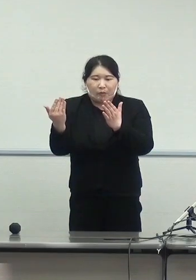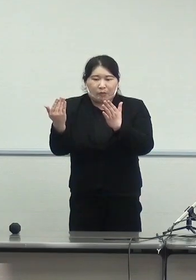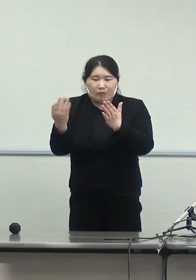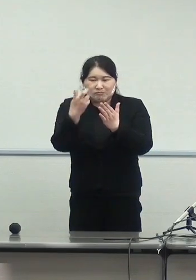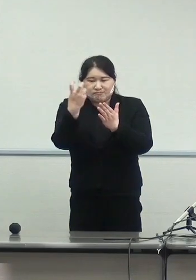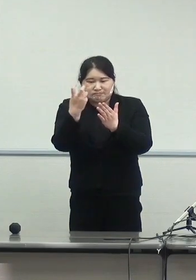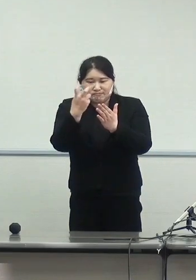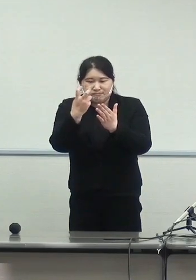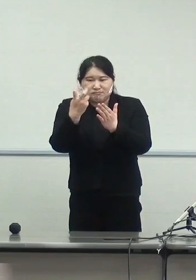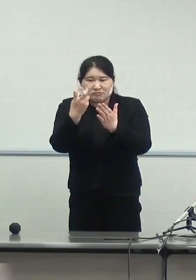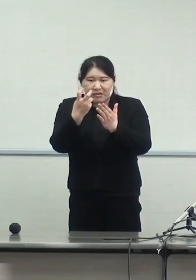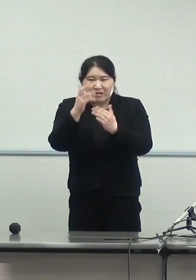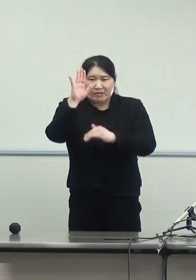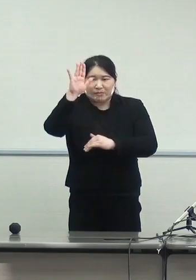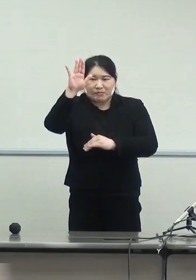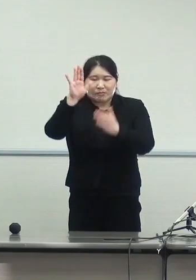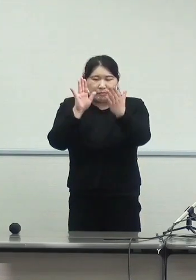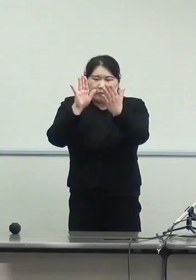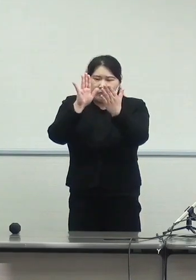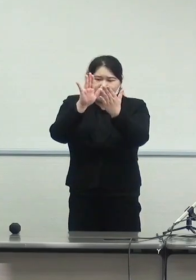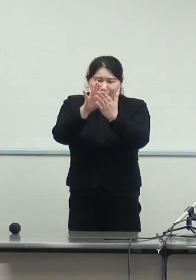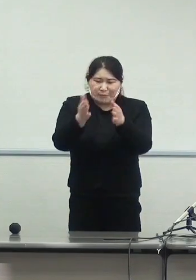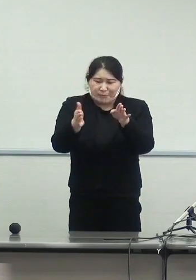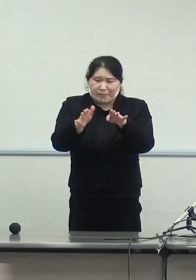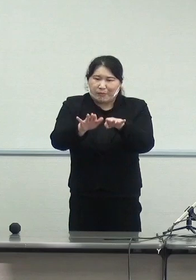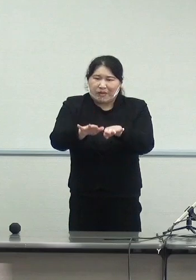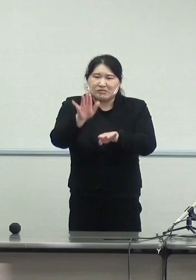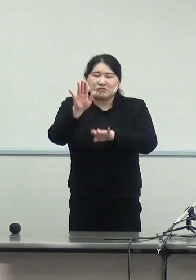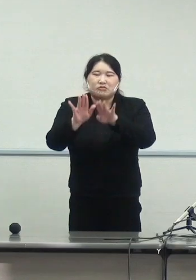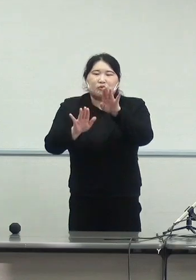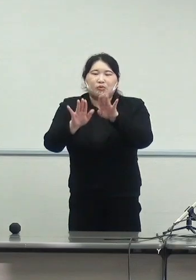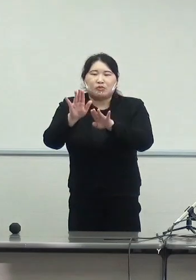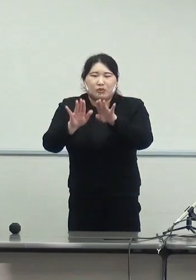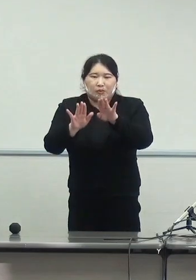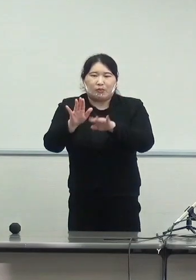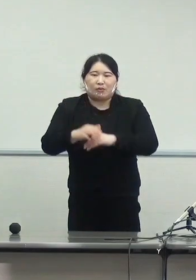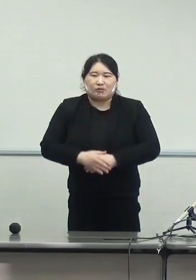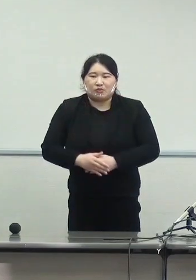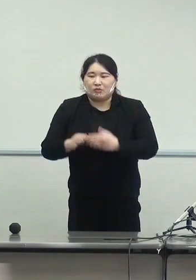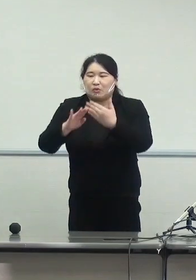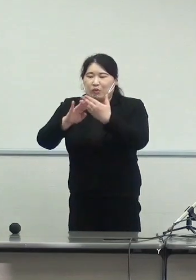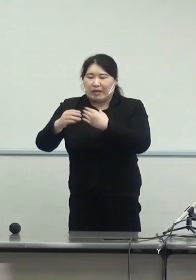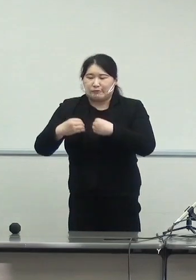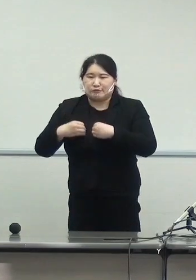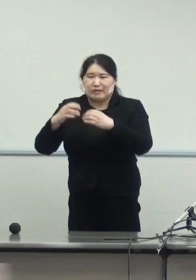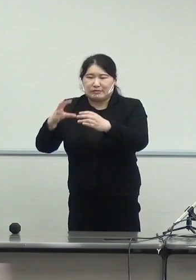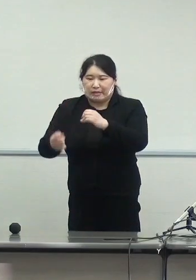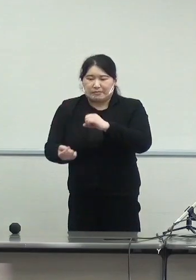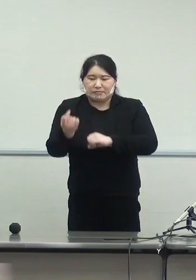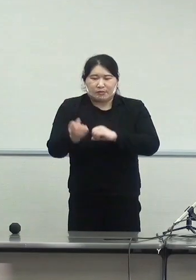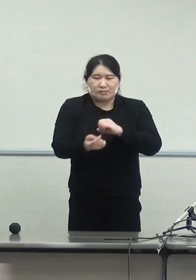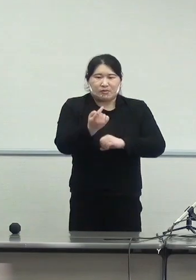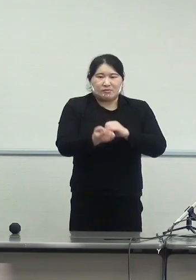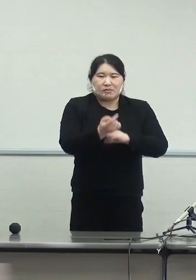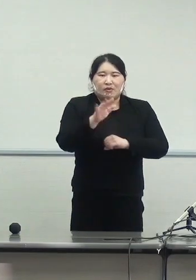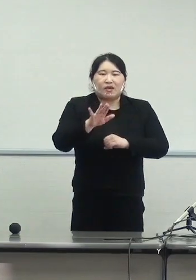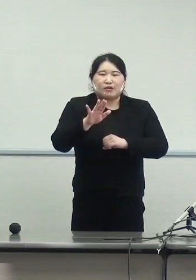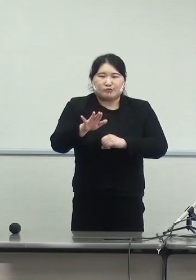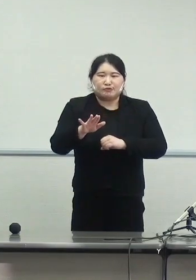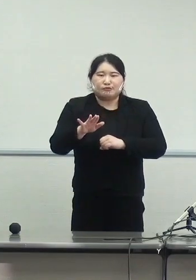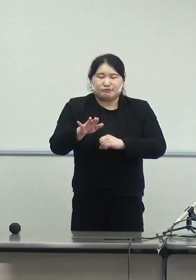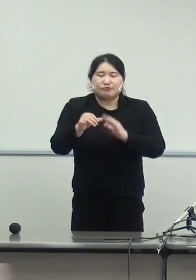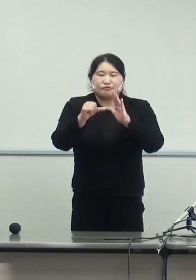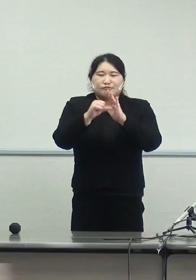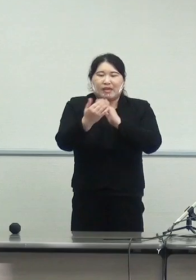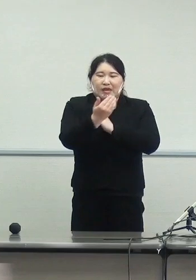今回もうすぐ集約まで持ち込めるという状況です。もちろんそれ以外にこうやってクラスター発生しますので一つ一つ名簿を作っていき